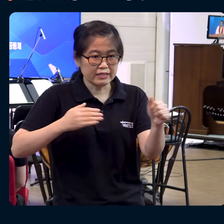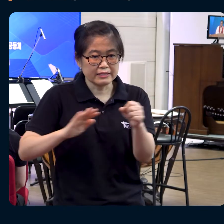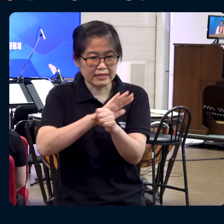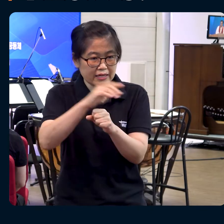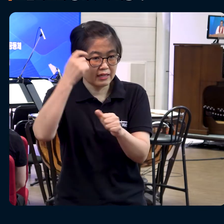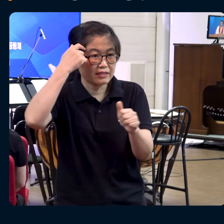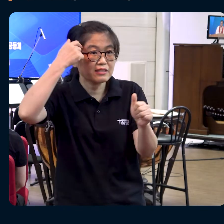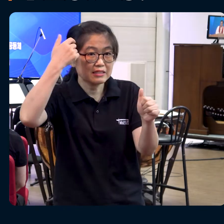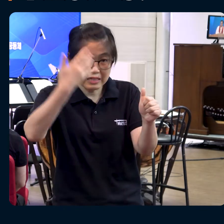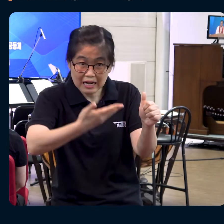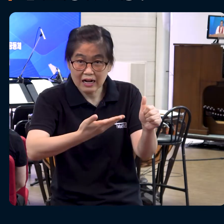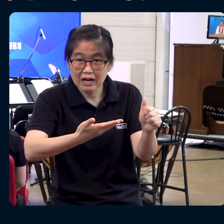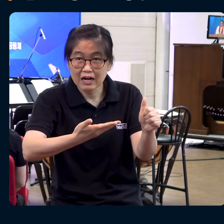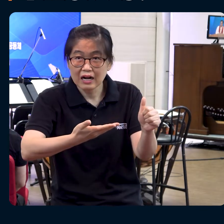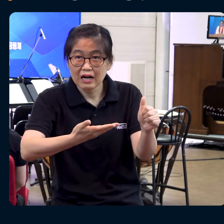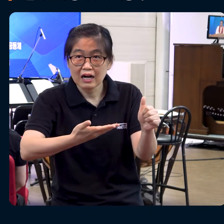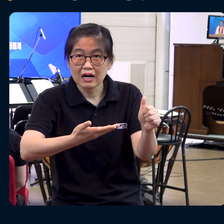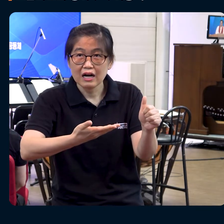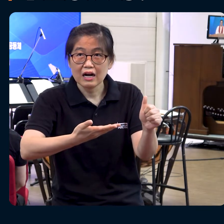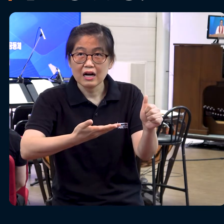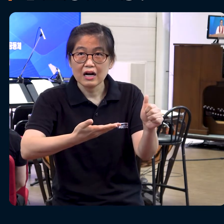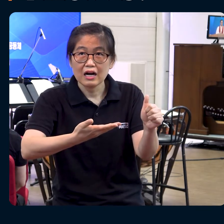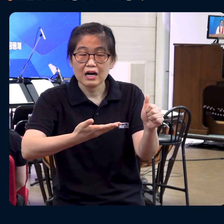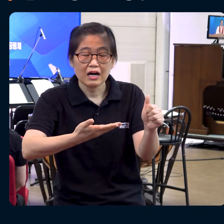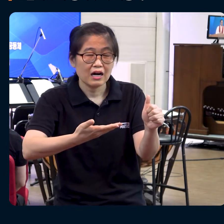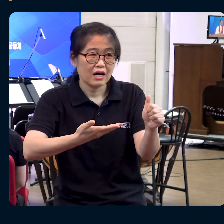시몬아, 내가 나를 사랑하느냐?